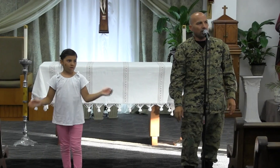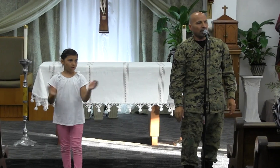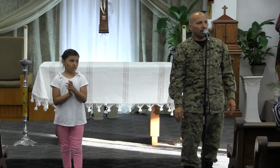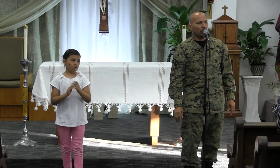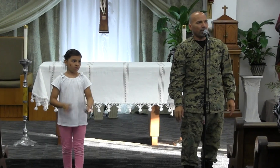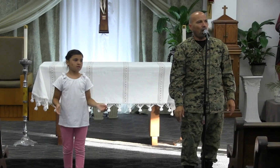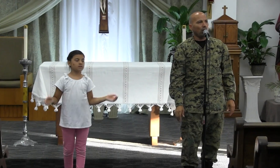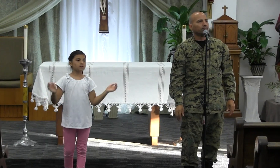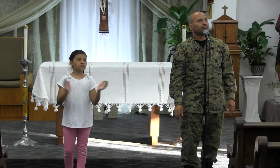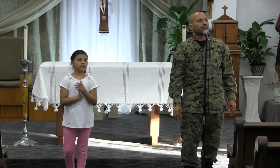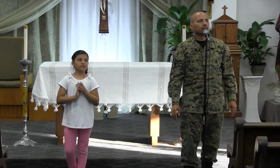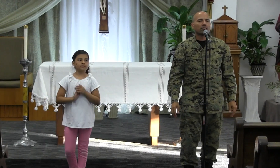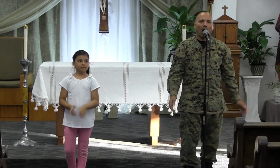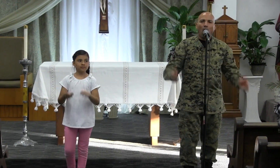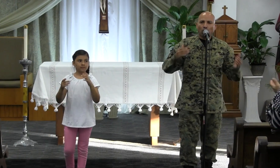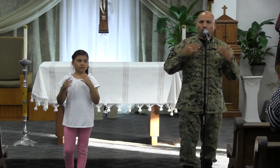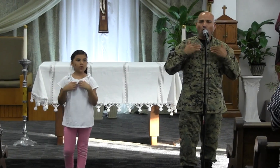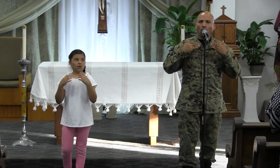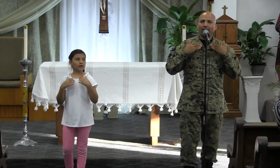Y dile conmigo,